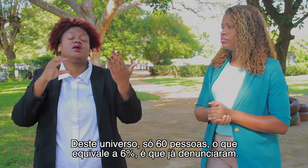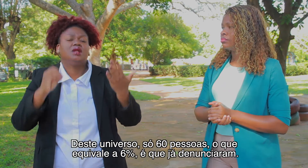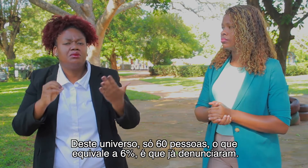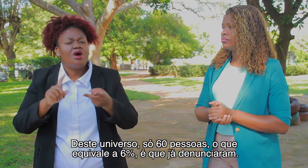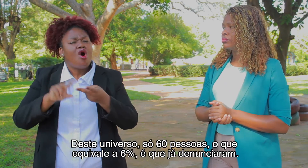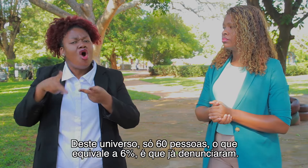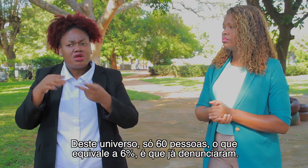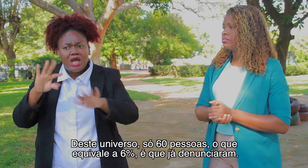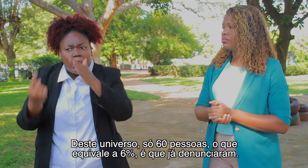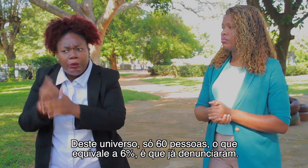já denunciaram.